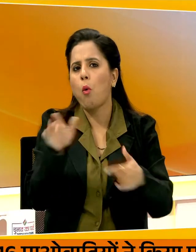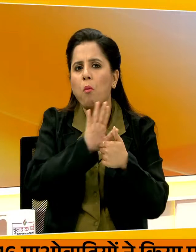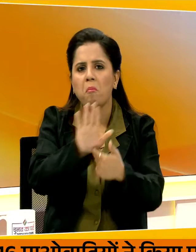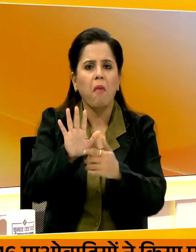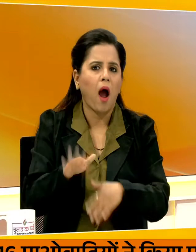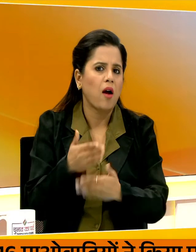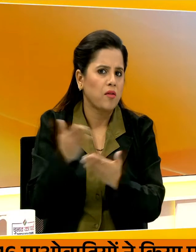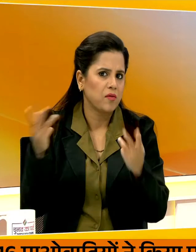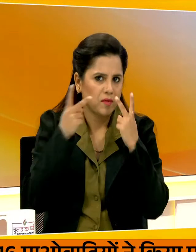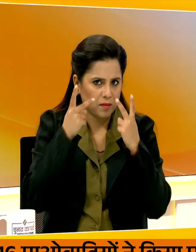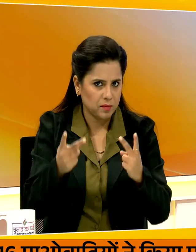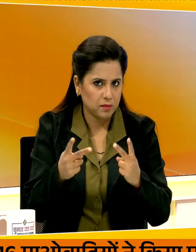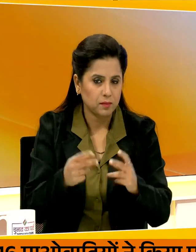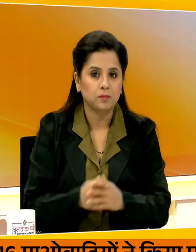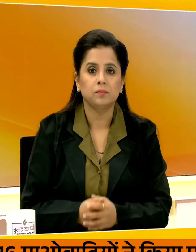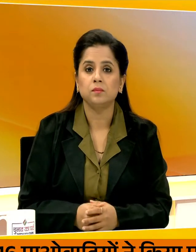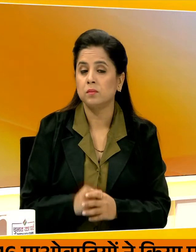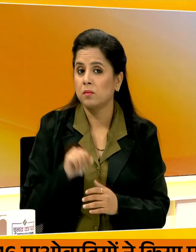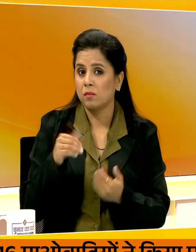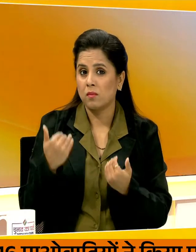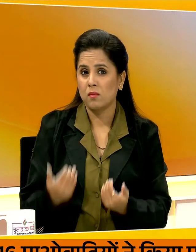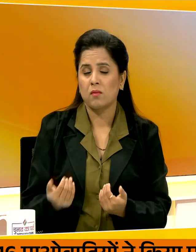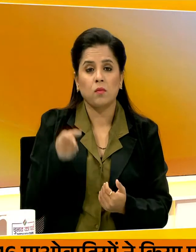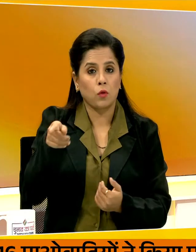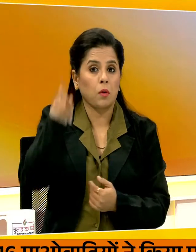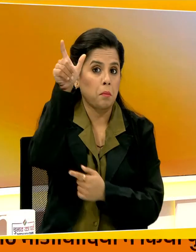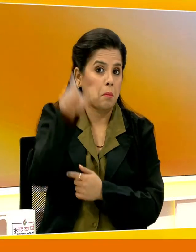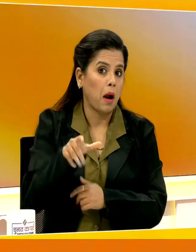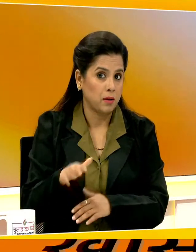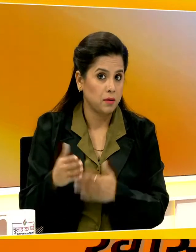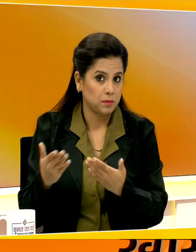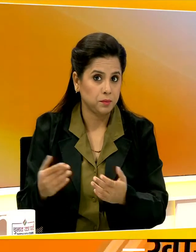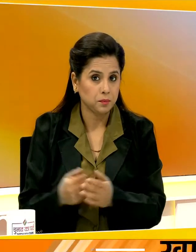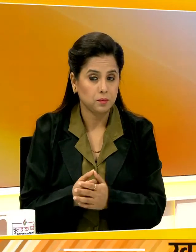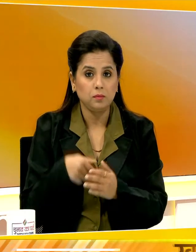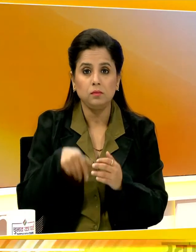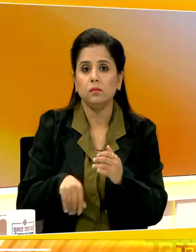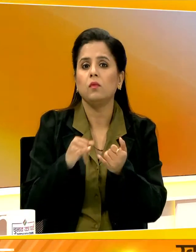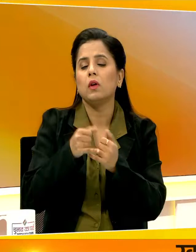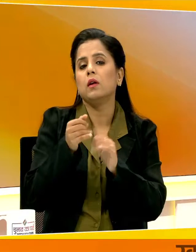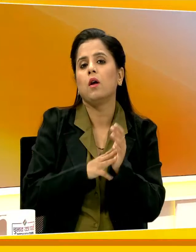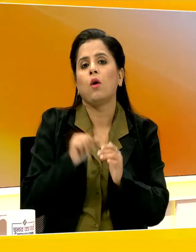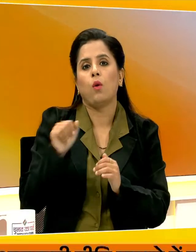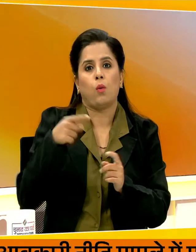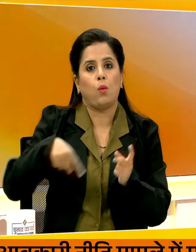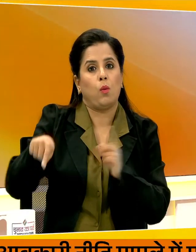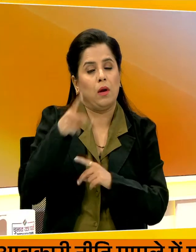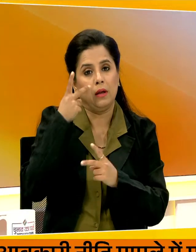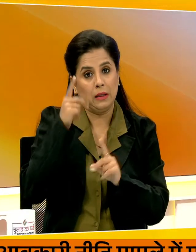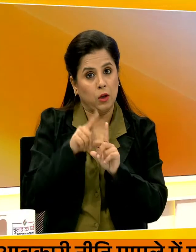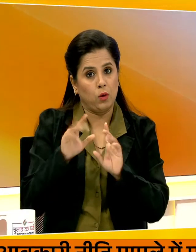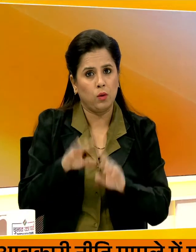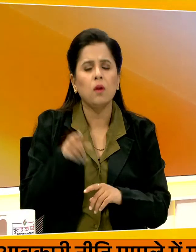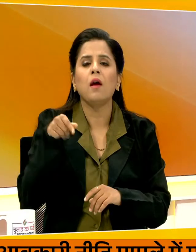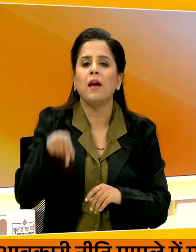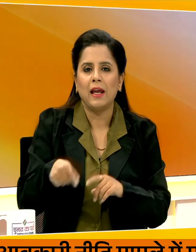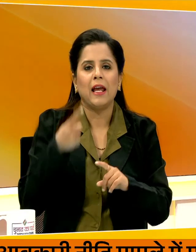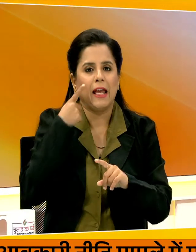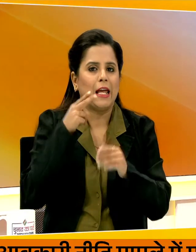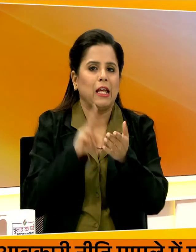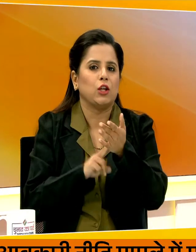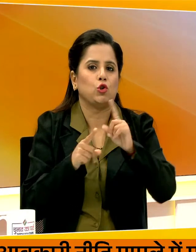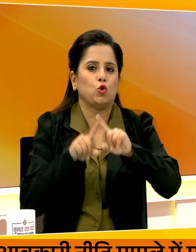हैं। अब उनके एक महाशय ने अमेरिका में इंटरव्यू दे दिया जी, इनहेरिटेंस टैक्स पर।